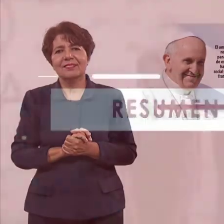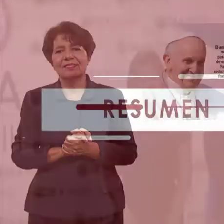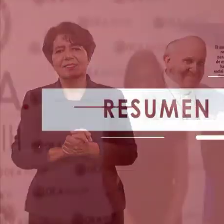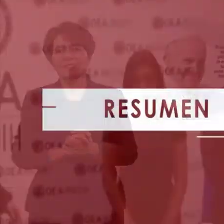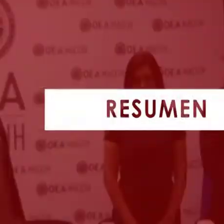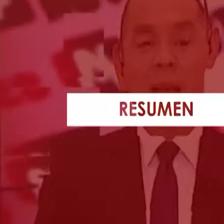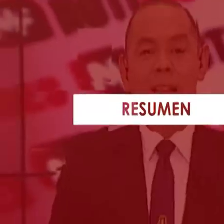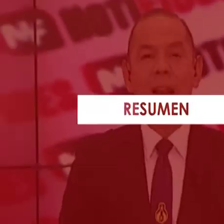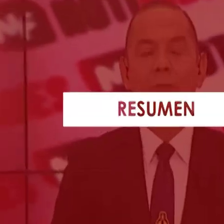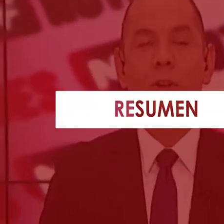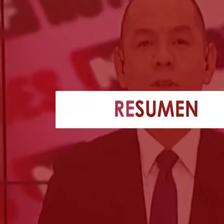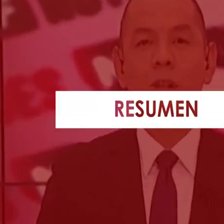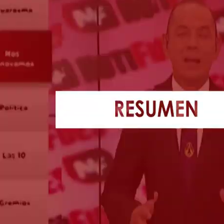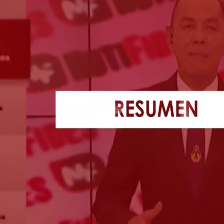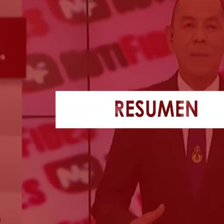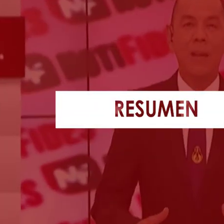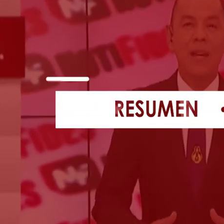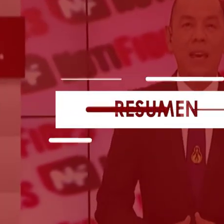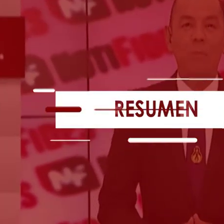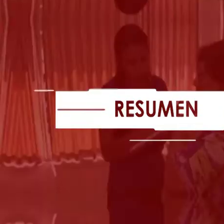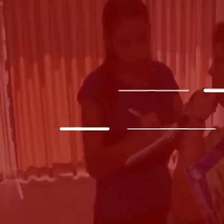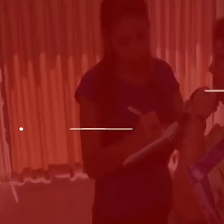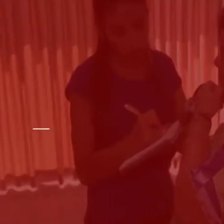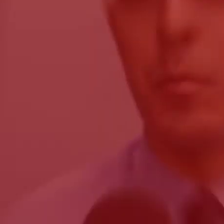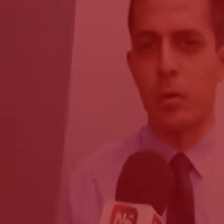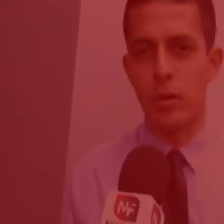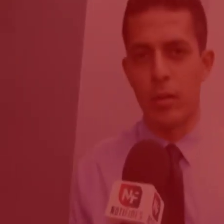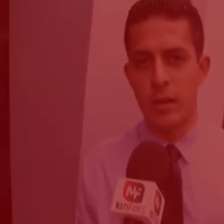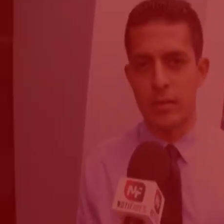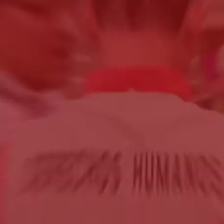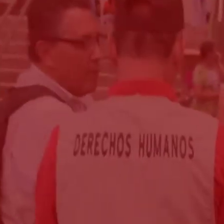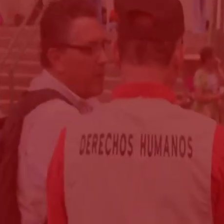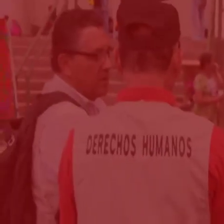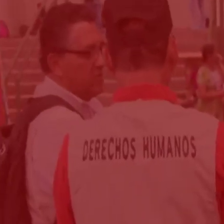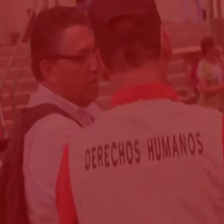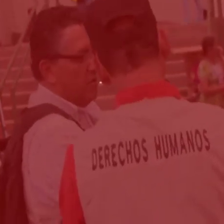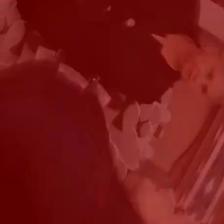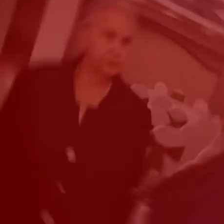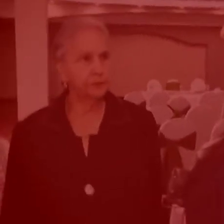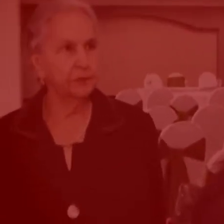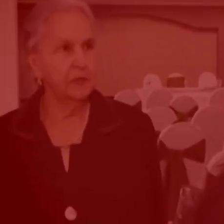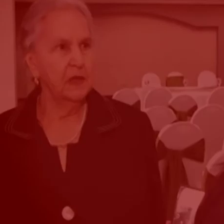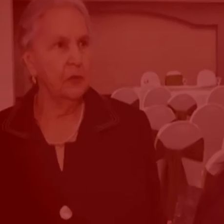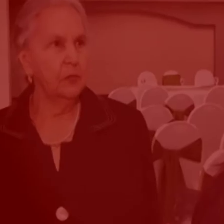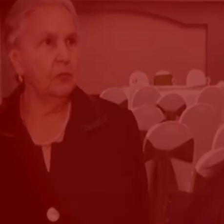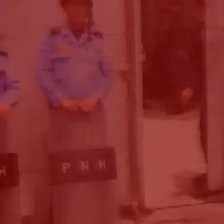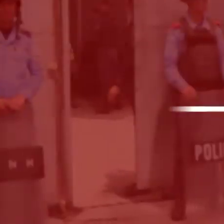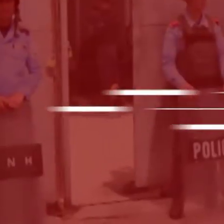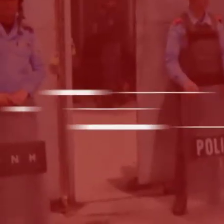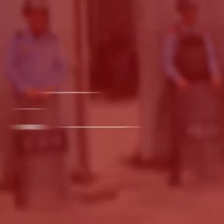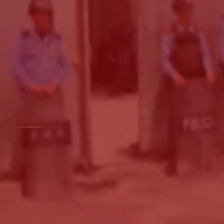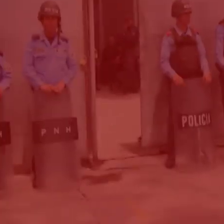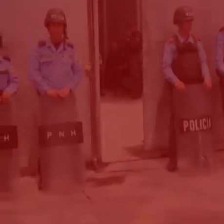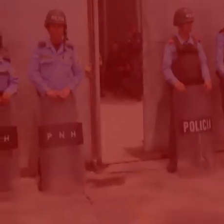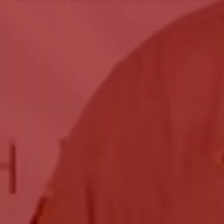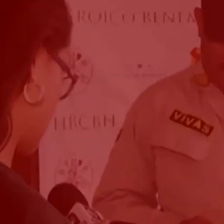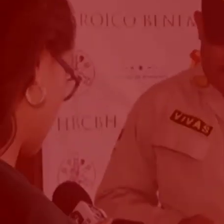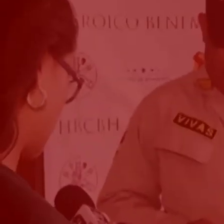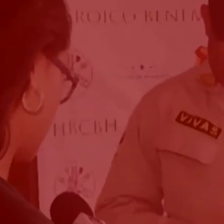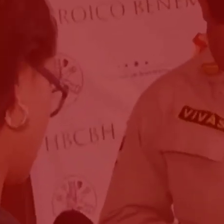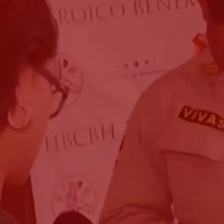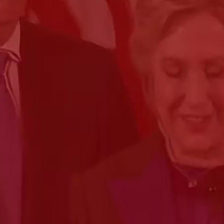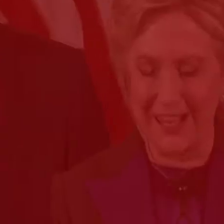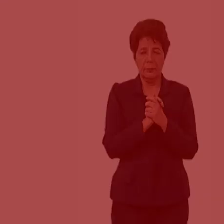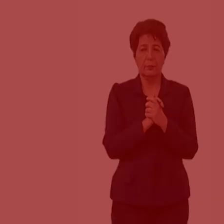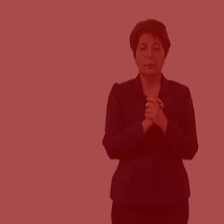gracias por habernos acompañado en este resumen de las noticias nacionales e internacionales más importantes de la semana